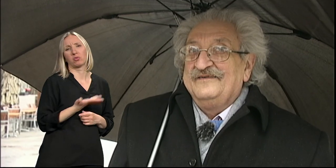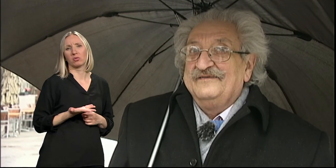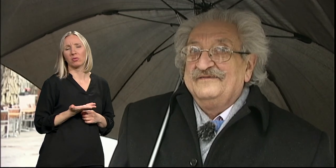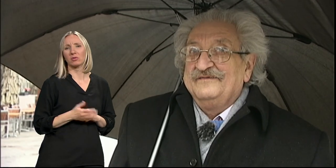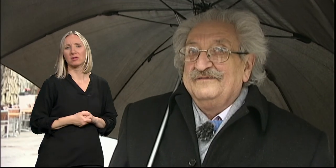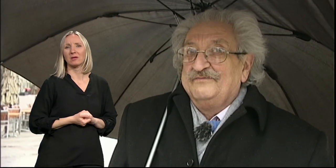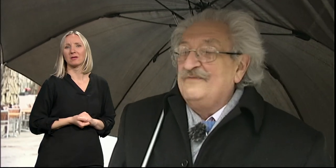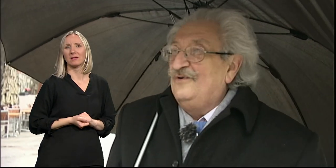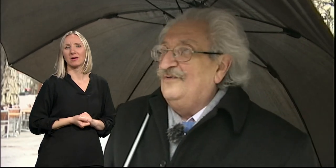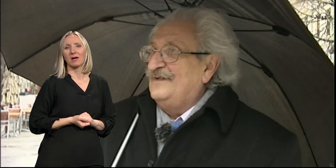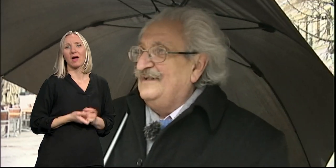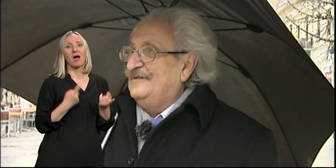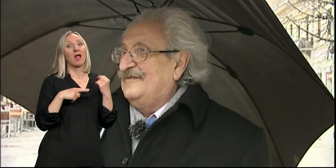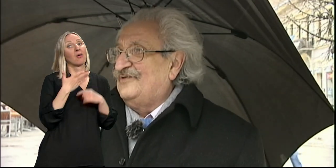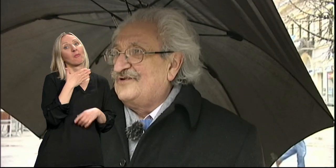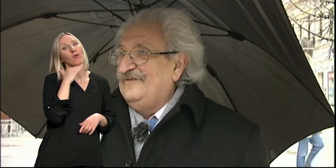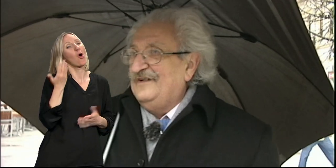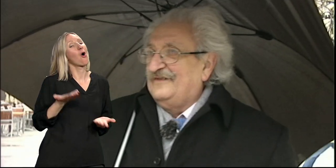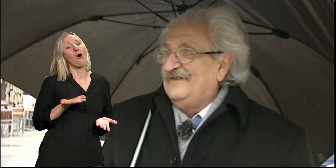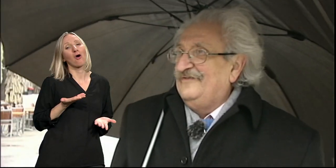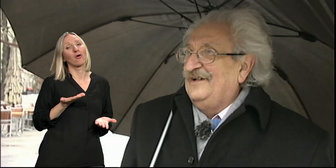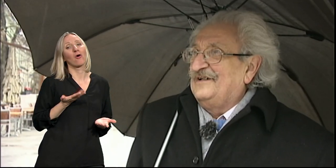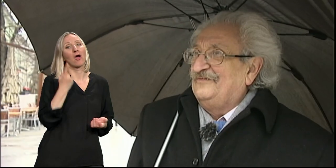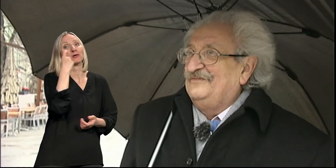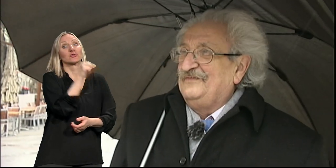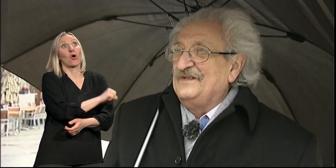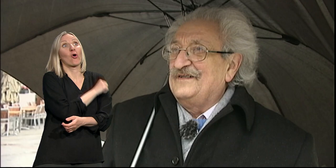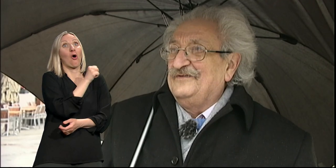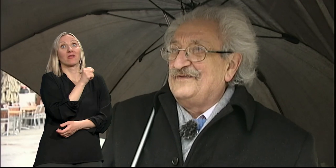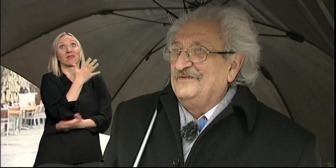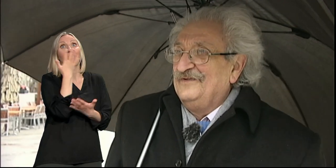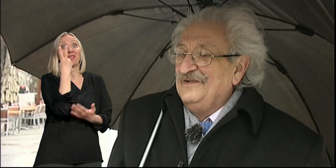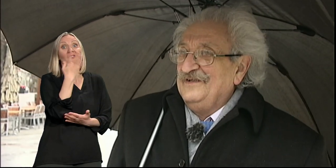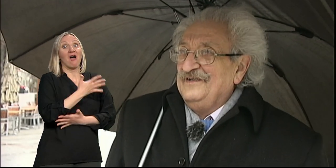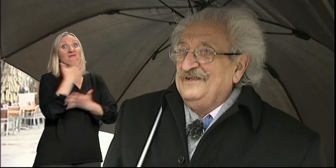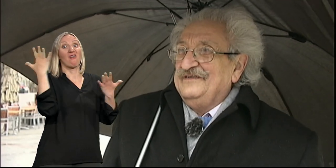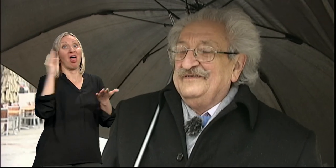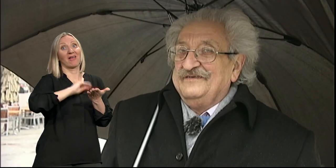Ali, pa mnogo je za jedan, za prošli vek, dva velika pisca koji su